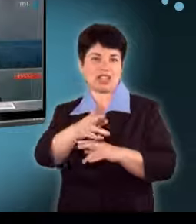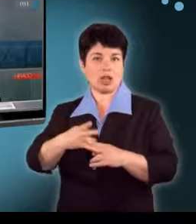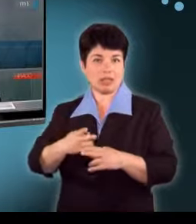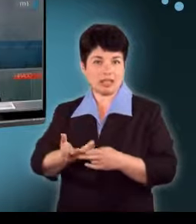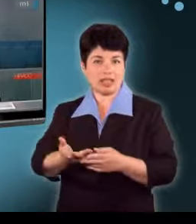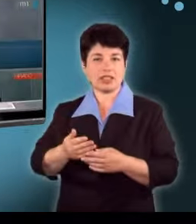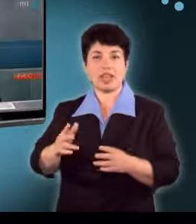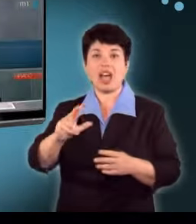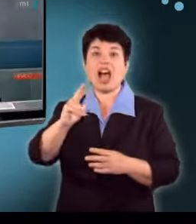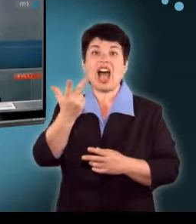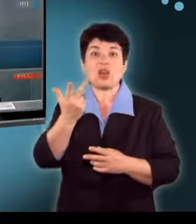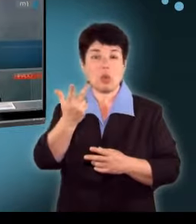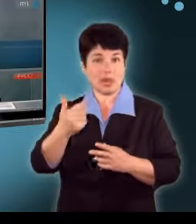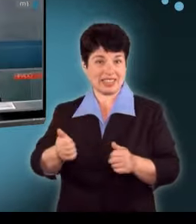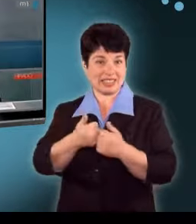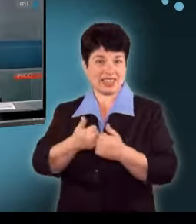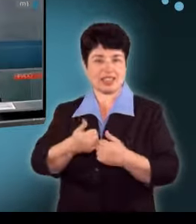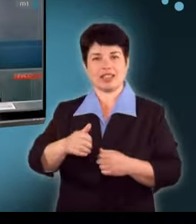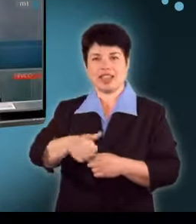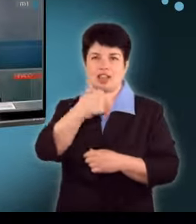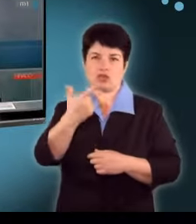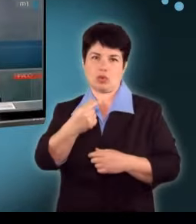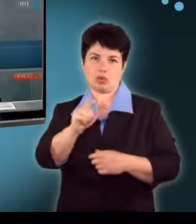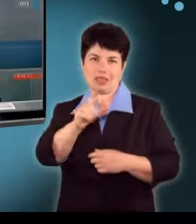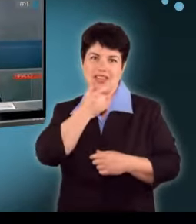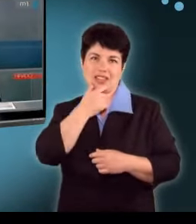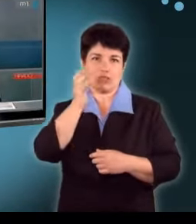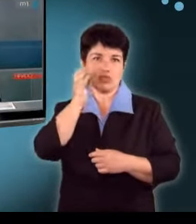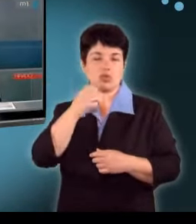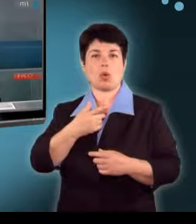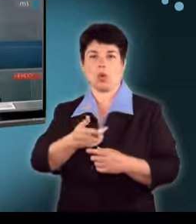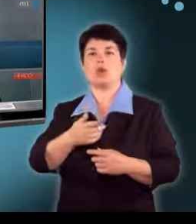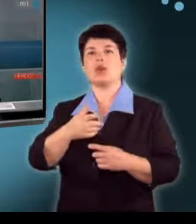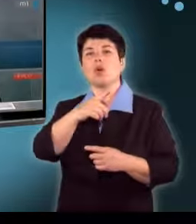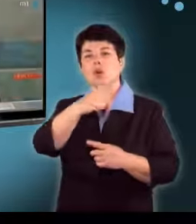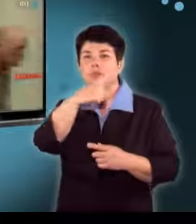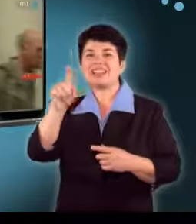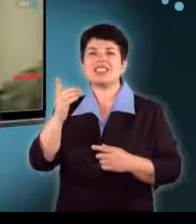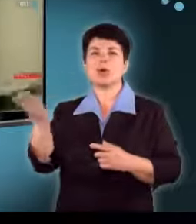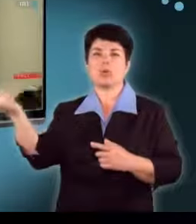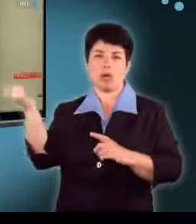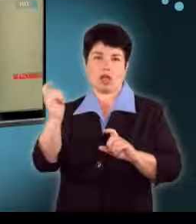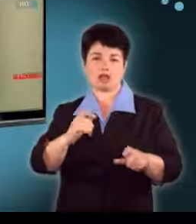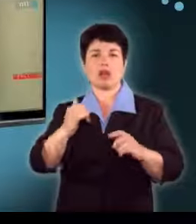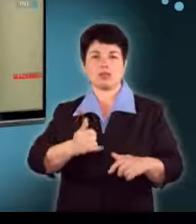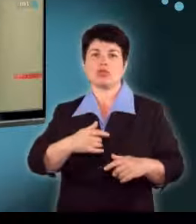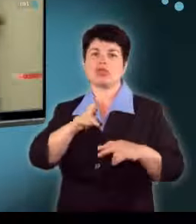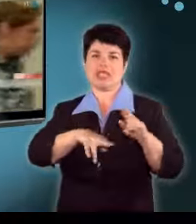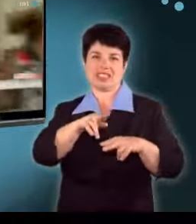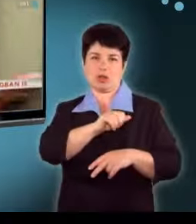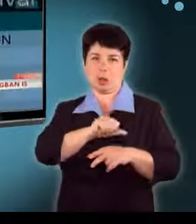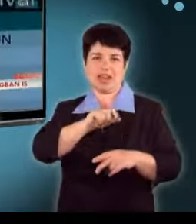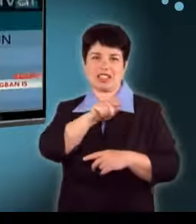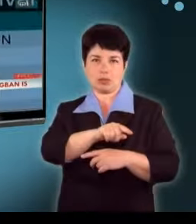mutatták ki a vírust. Ő Mexikóból tért nemrég haza, és most egy hamburgi kórházban kezelik. Egy fiatal férfit a bajorországi